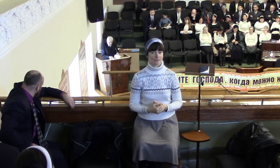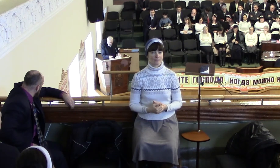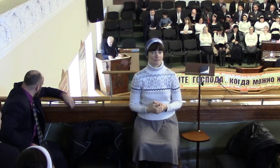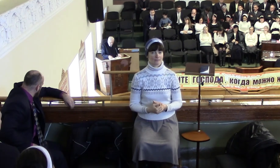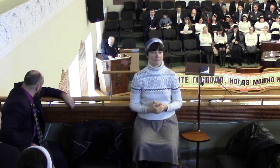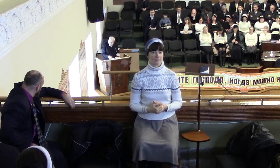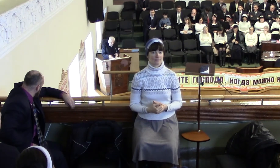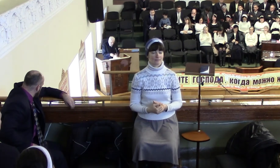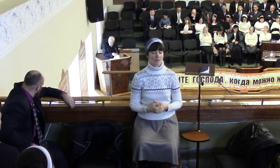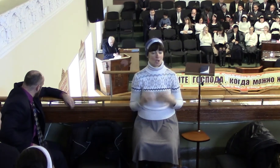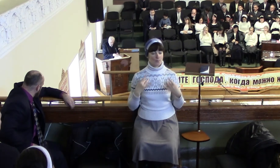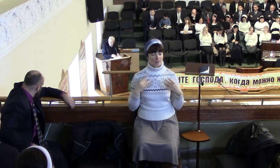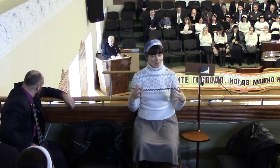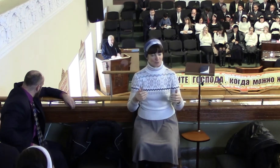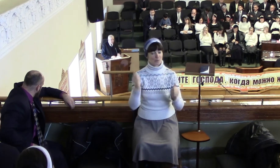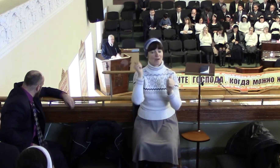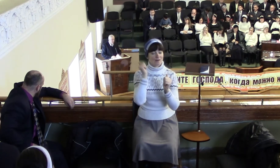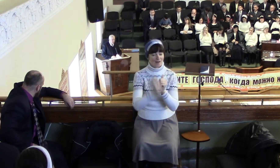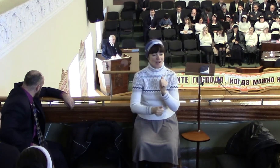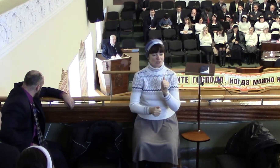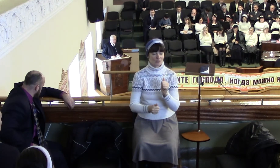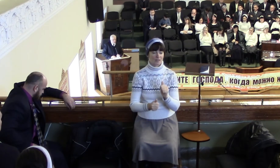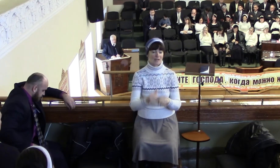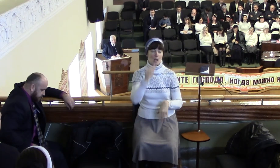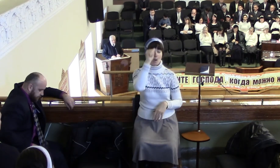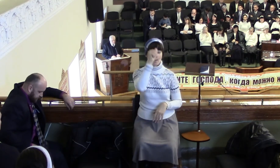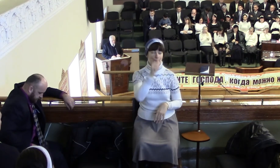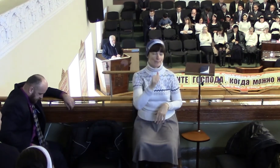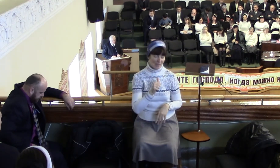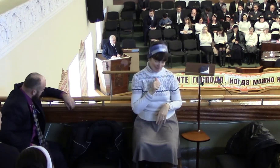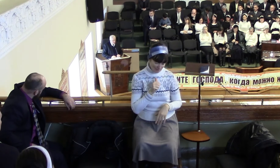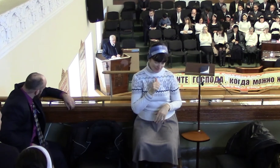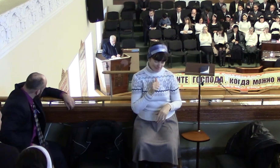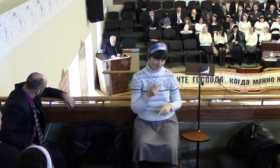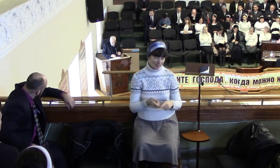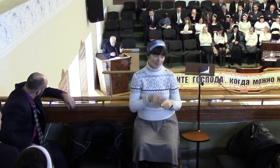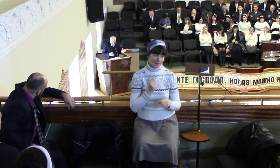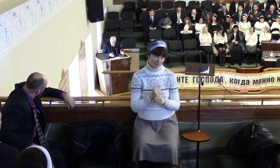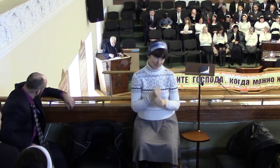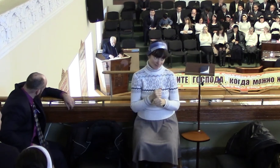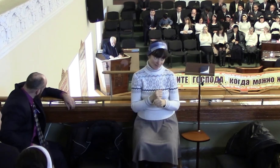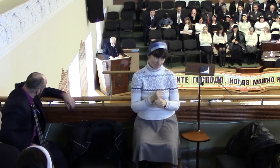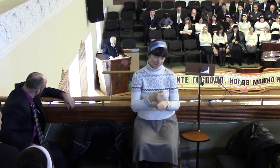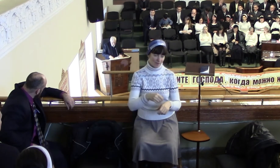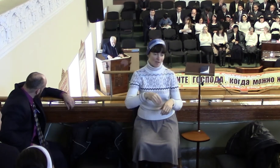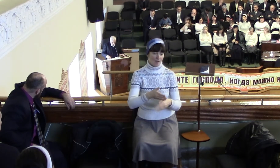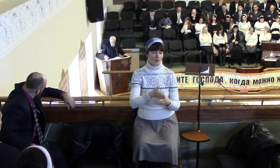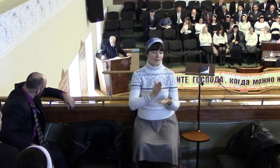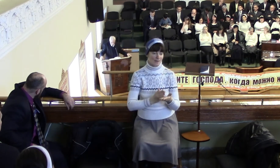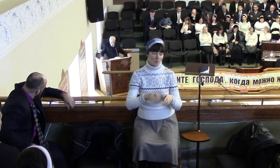отмечаем, и каждый месяц мы это делаем. Так было установлено. Хотя